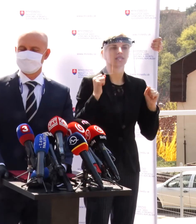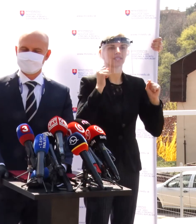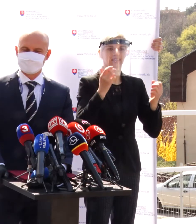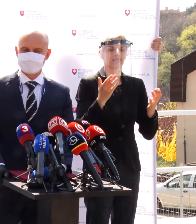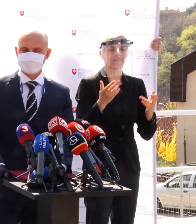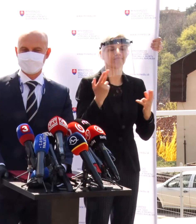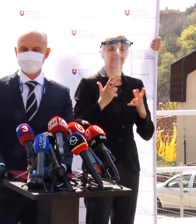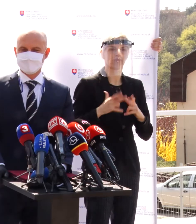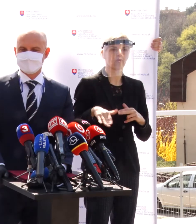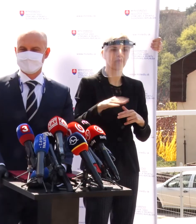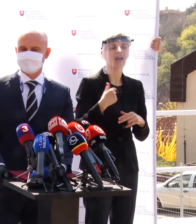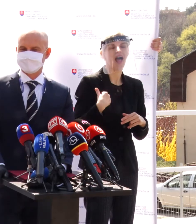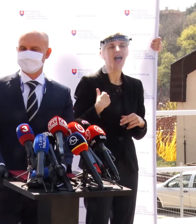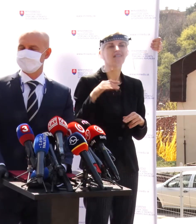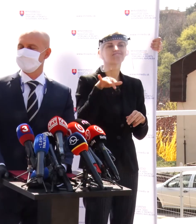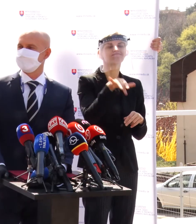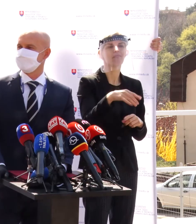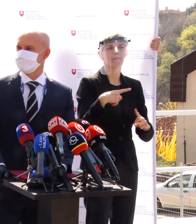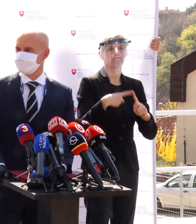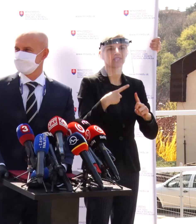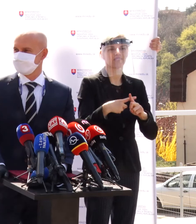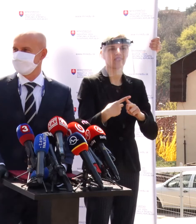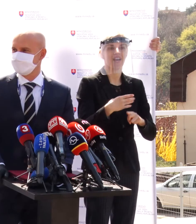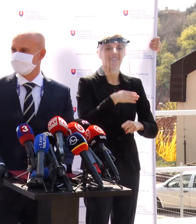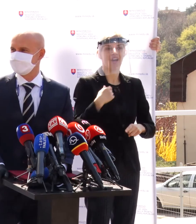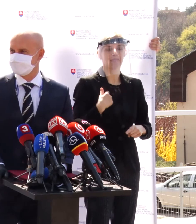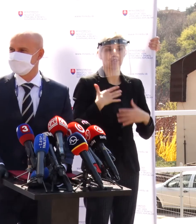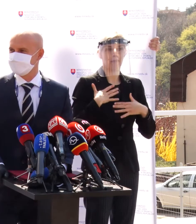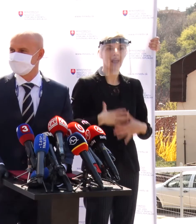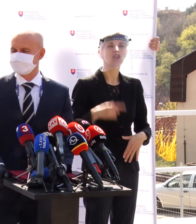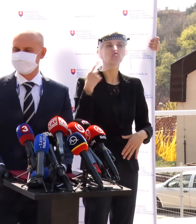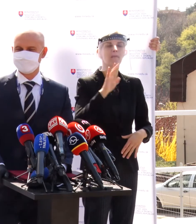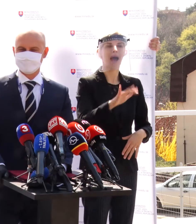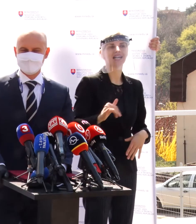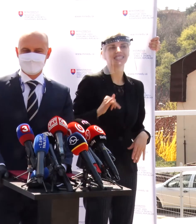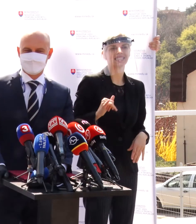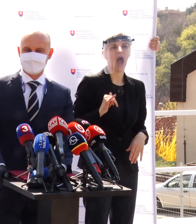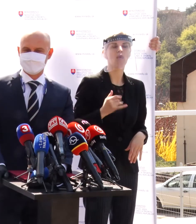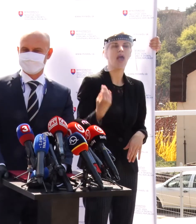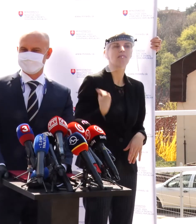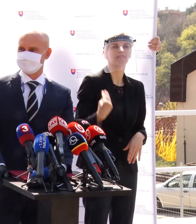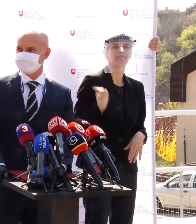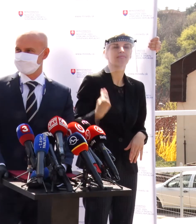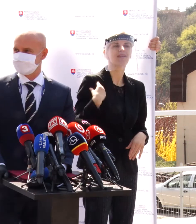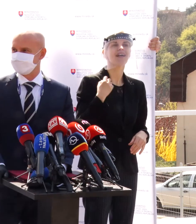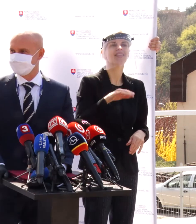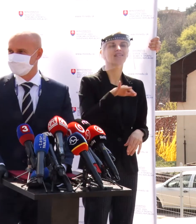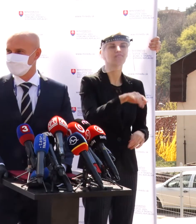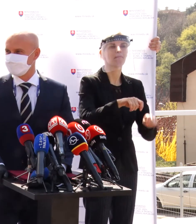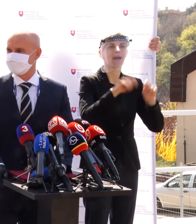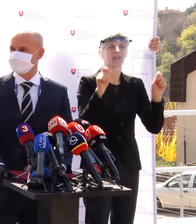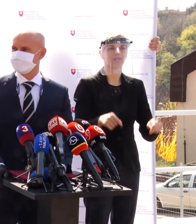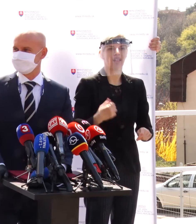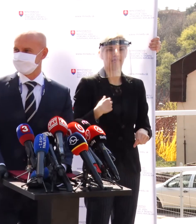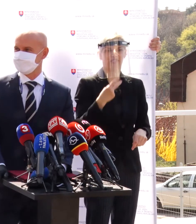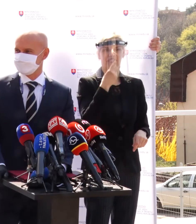z tej pozitívnej stránky, že som veľmi rád, že študentov zaujíma, že kedy budú mať maturitu, lebo očakávam, že sa stále veľmi